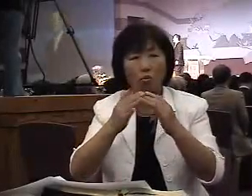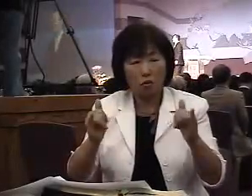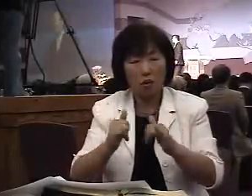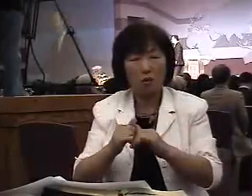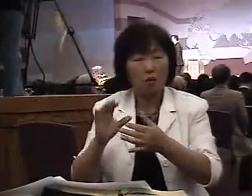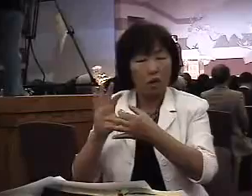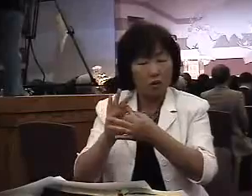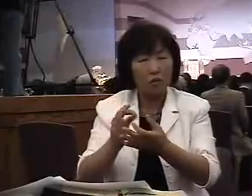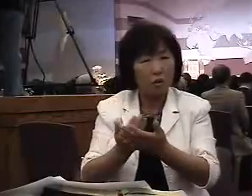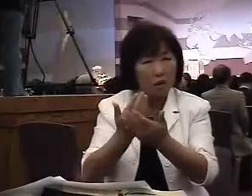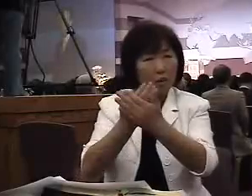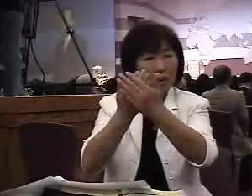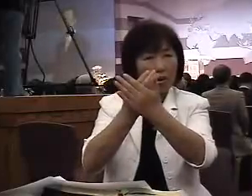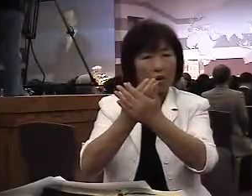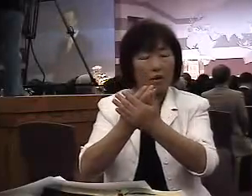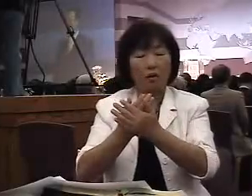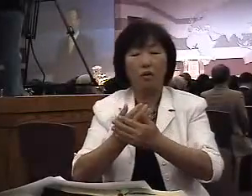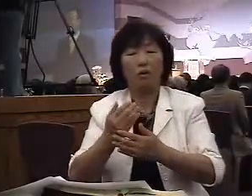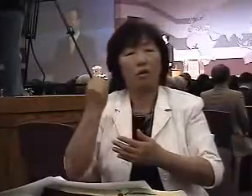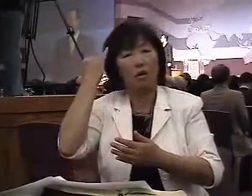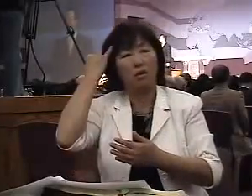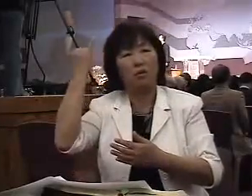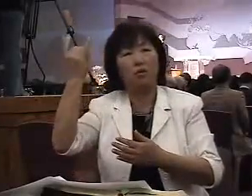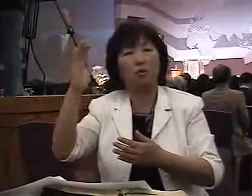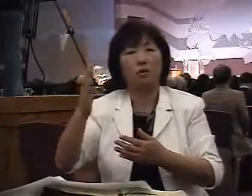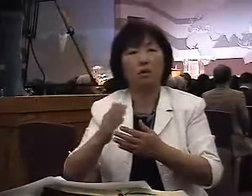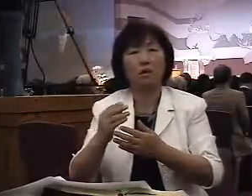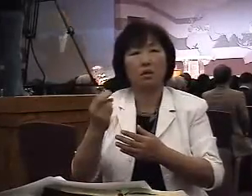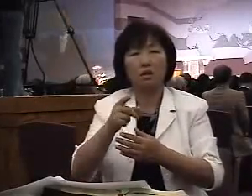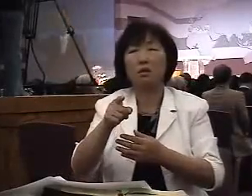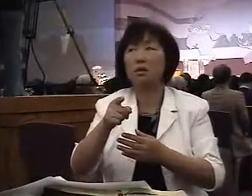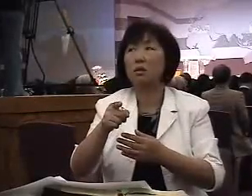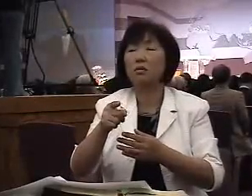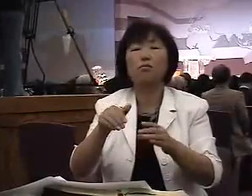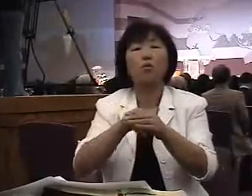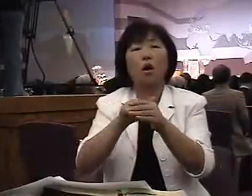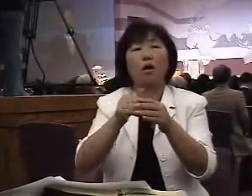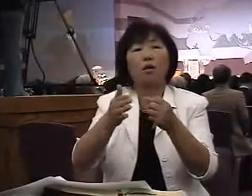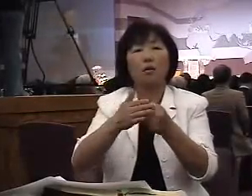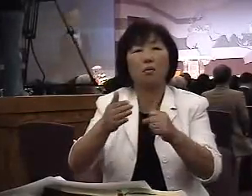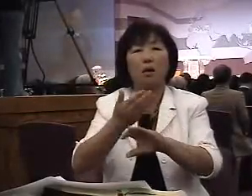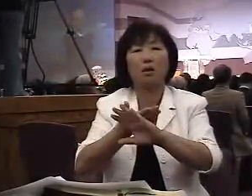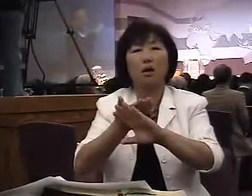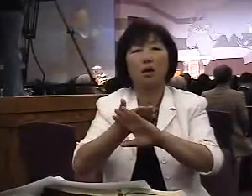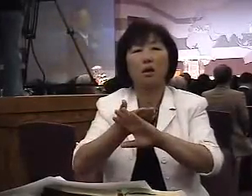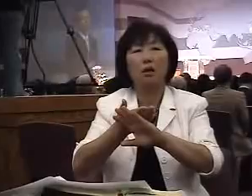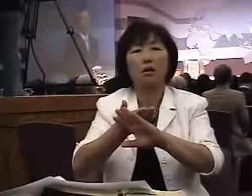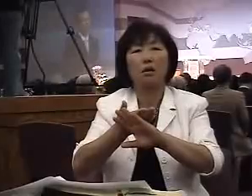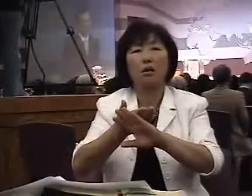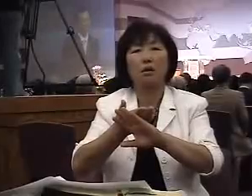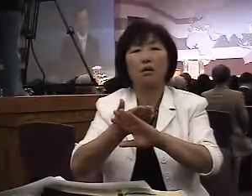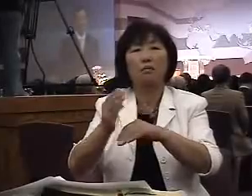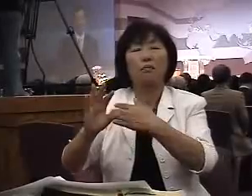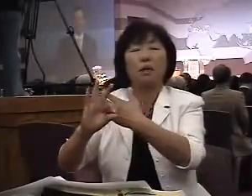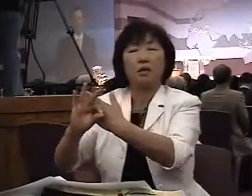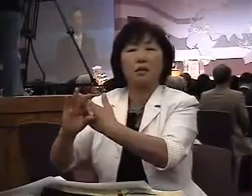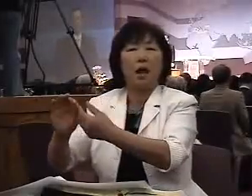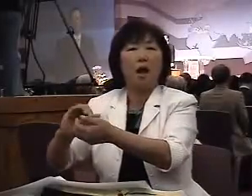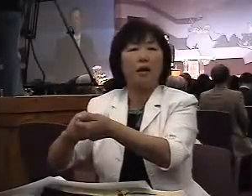계속해서 개발해야 되는 문화이지만, 다시 말씀드립니다. 그 문화 때문에 다른 면에서 한계가